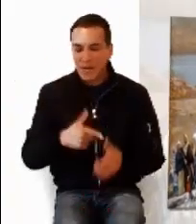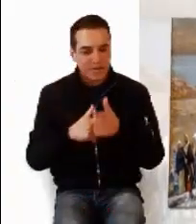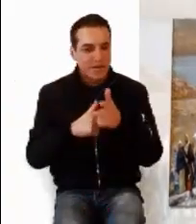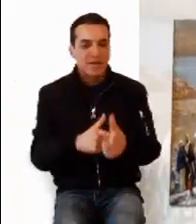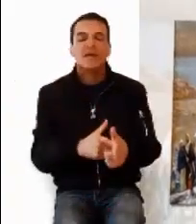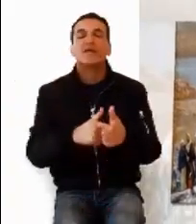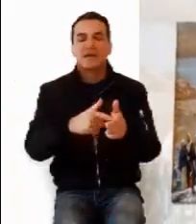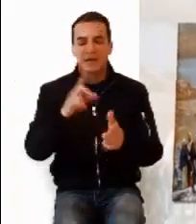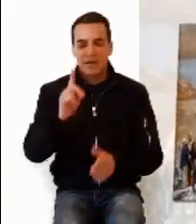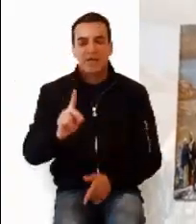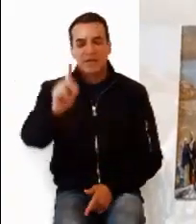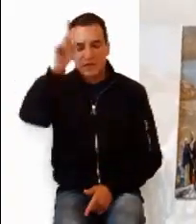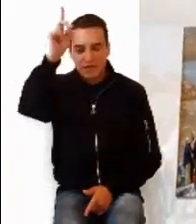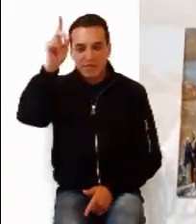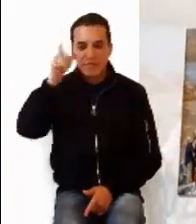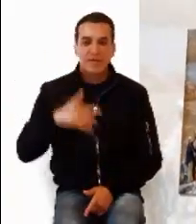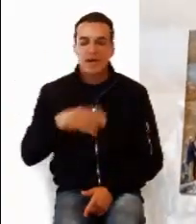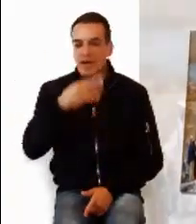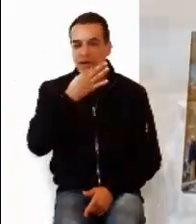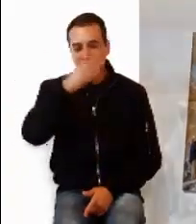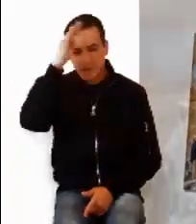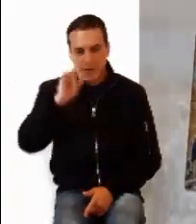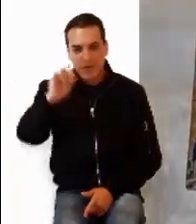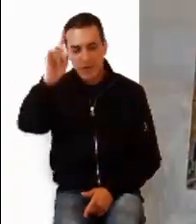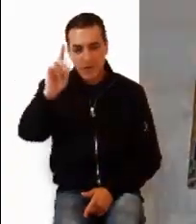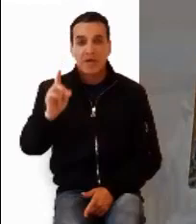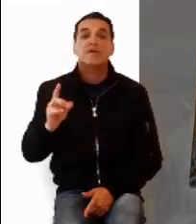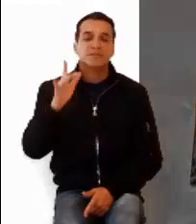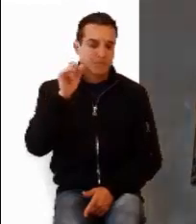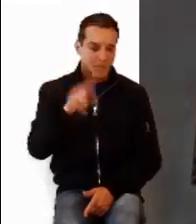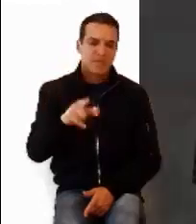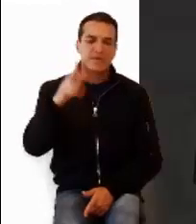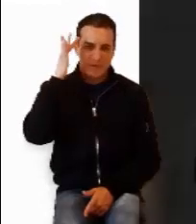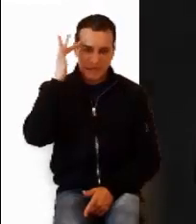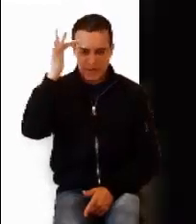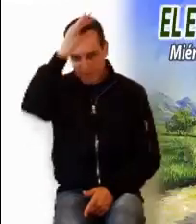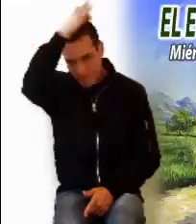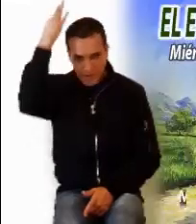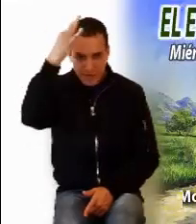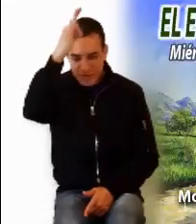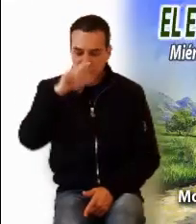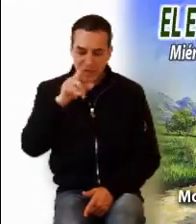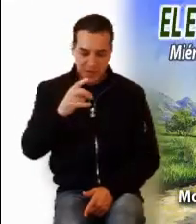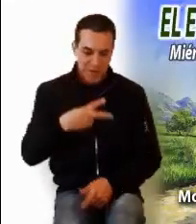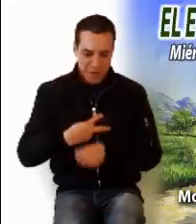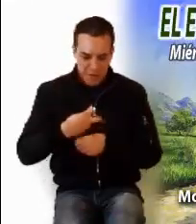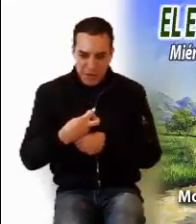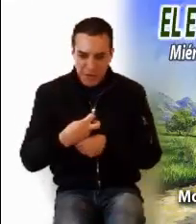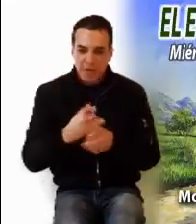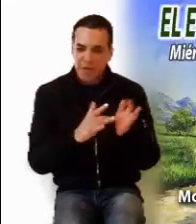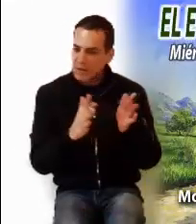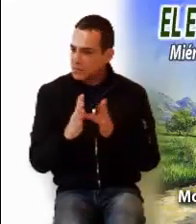Palabra del Señor. San Francisco tomó en serio la invitación de Jesús y decidió